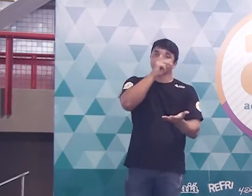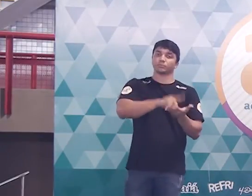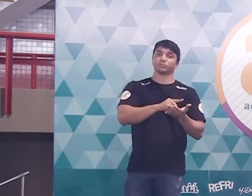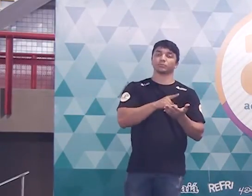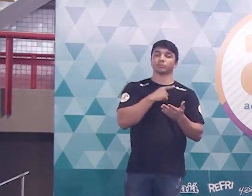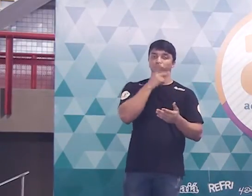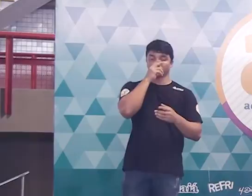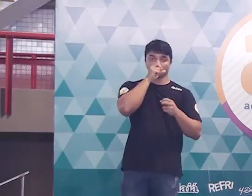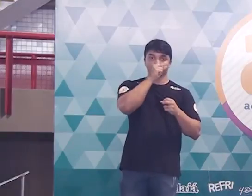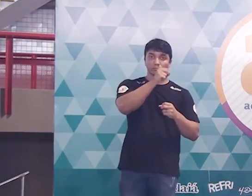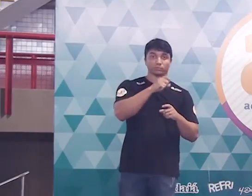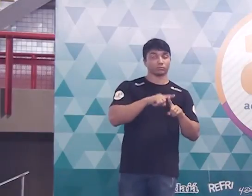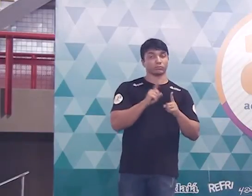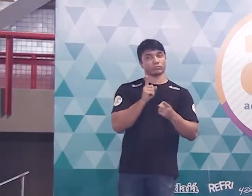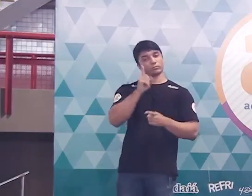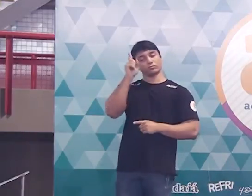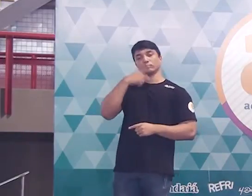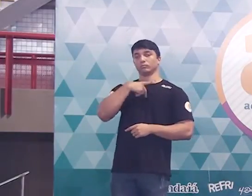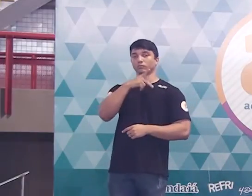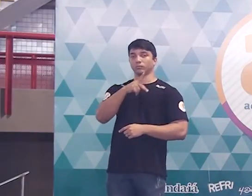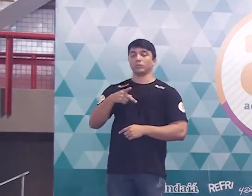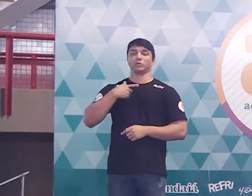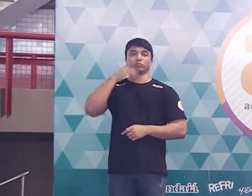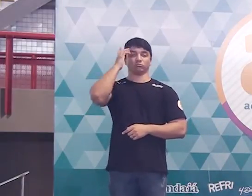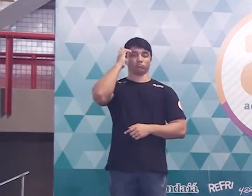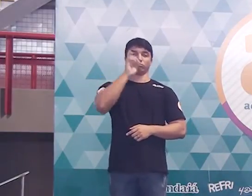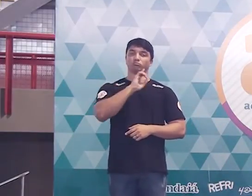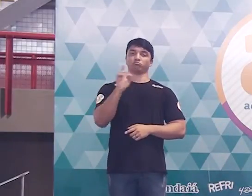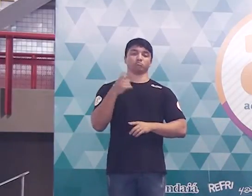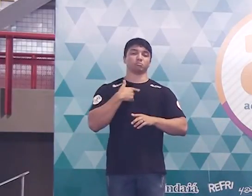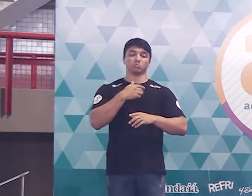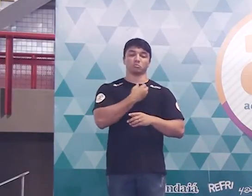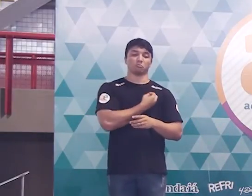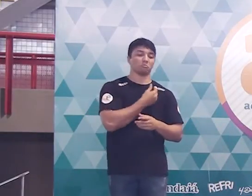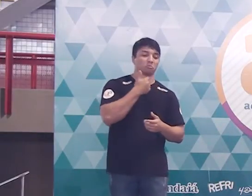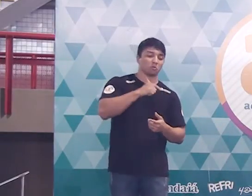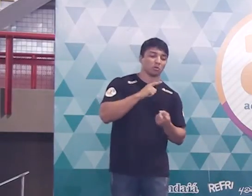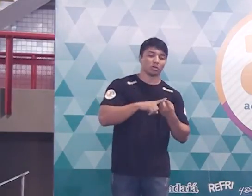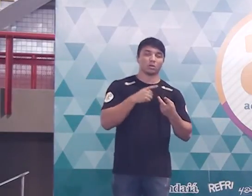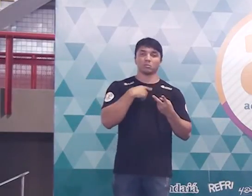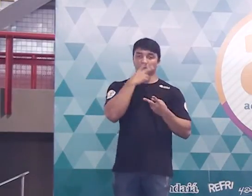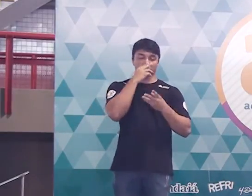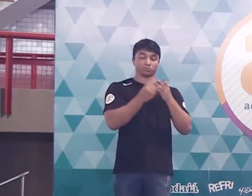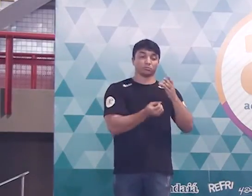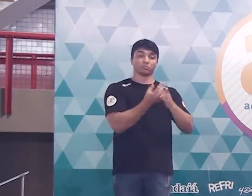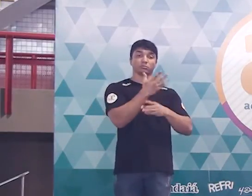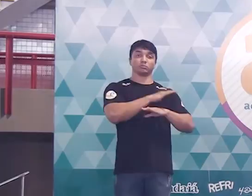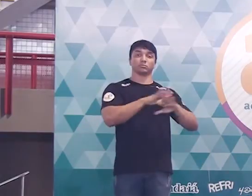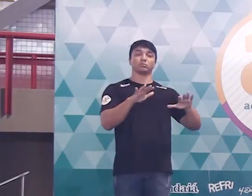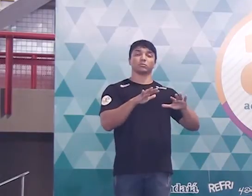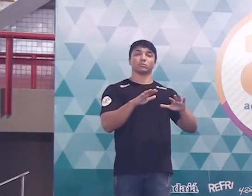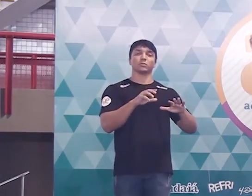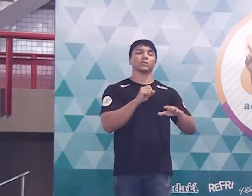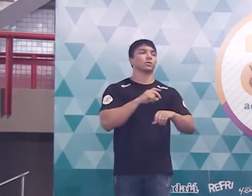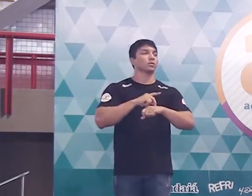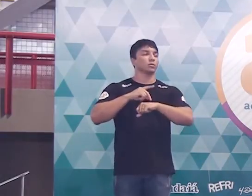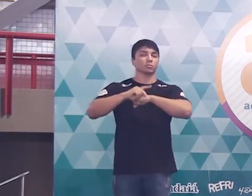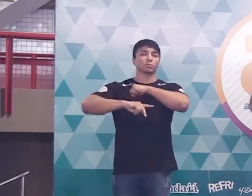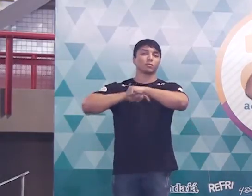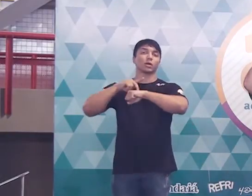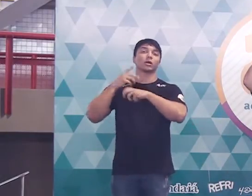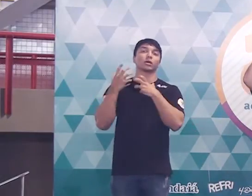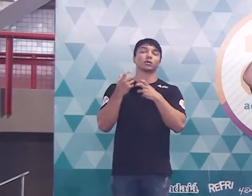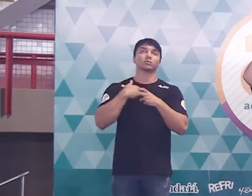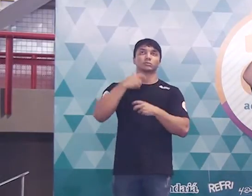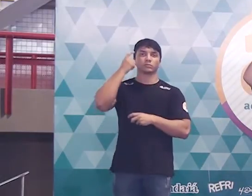está se intensificando. Mas para o Donald Trump, não. Não tem aquecimento global, e se não tem, o que os países estão